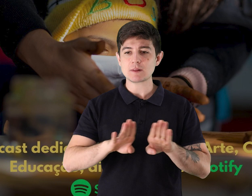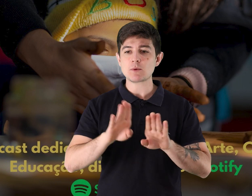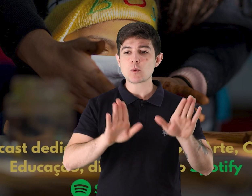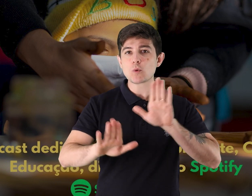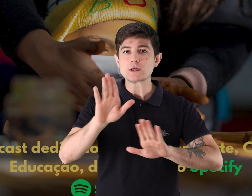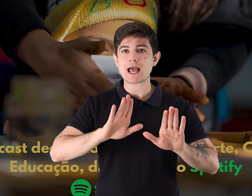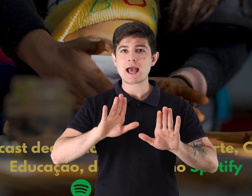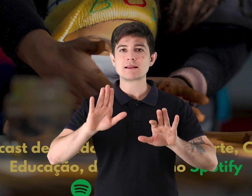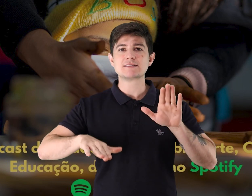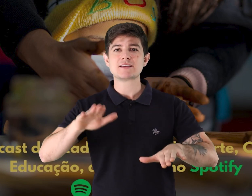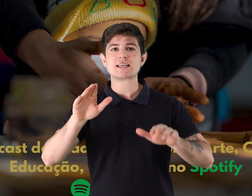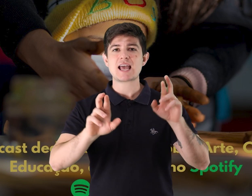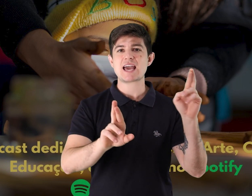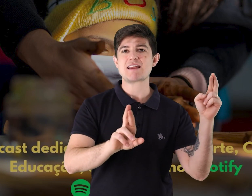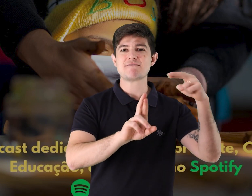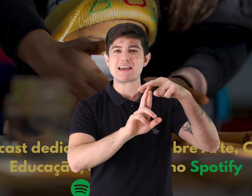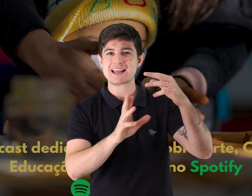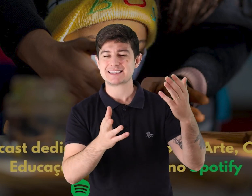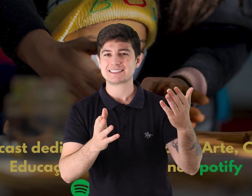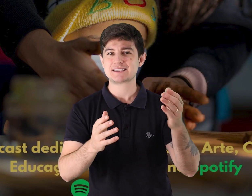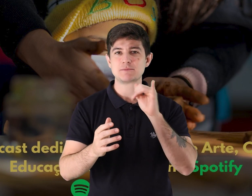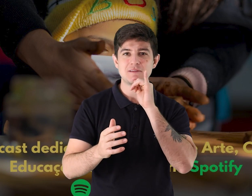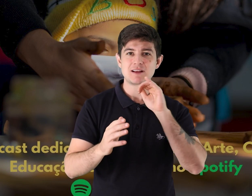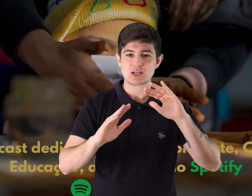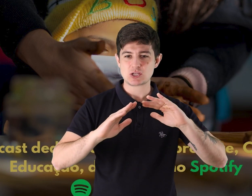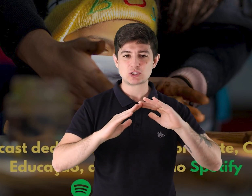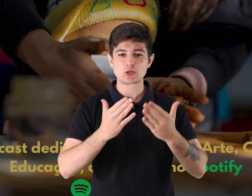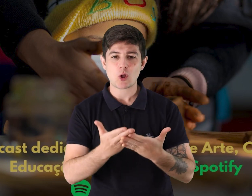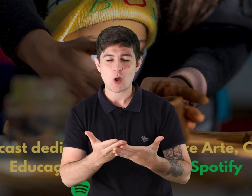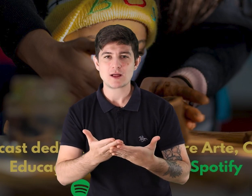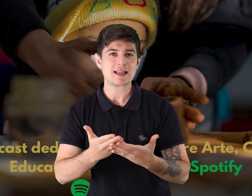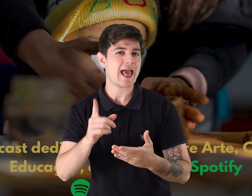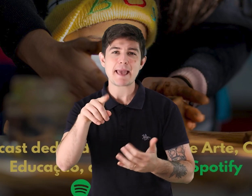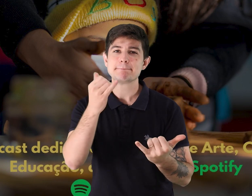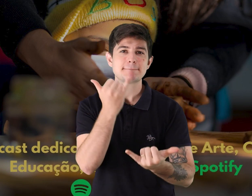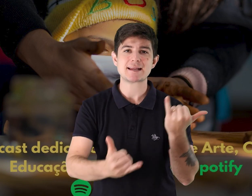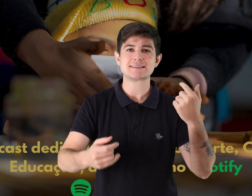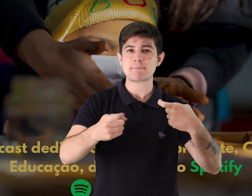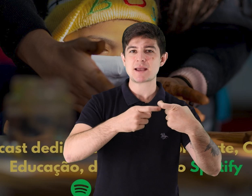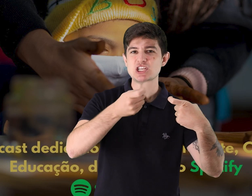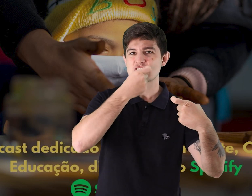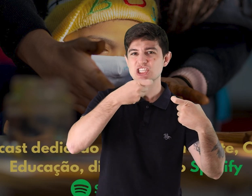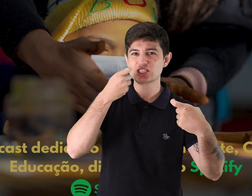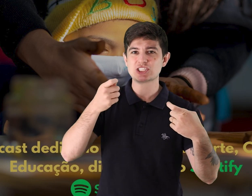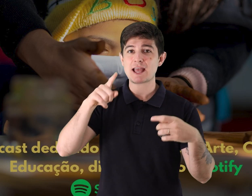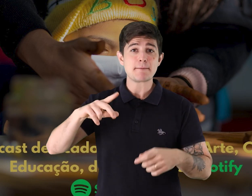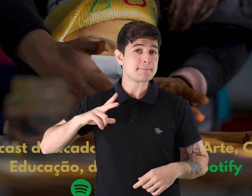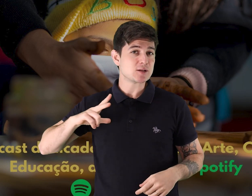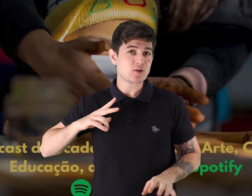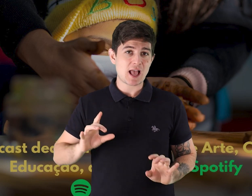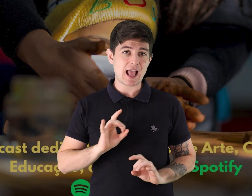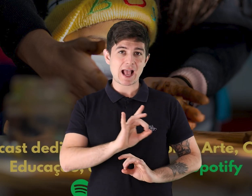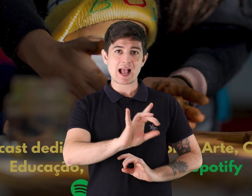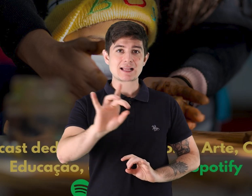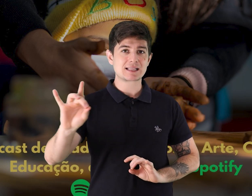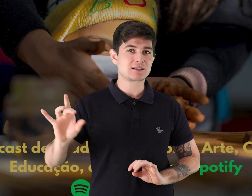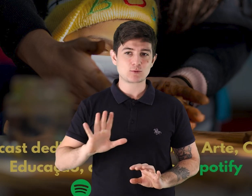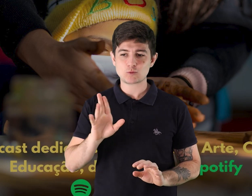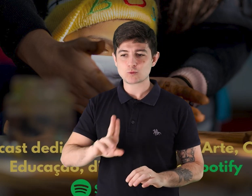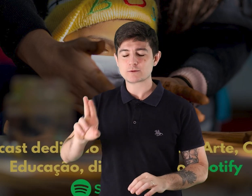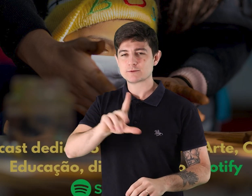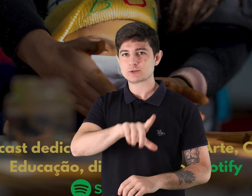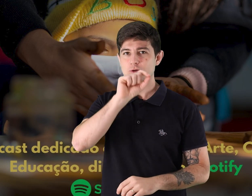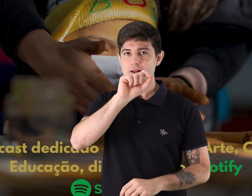E cuidado com as referências, porque escola é igual médico e dentista, né? É muito